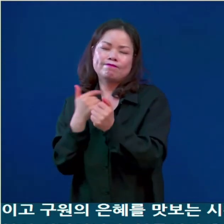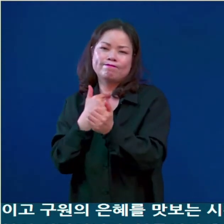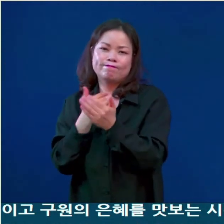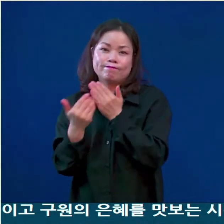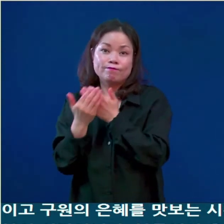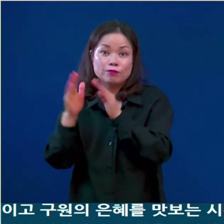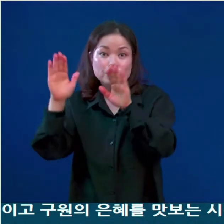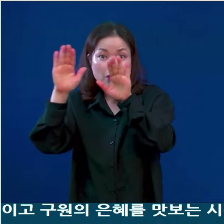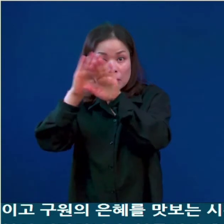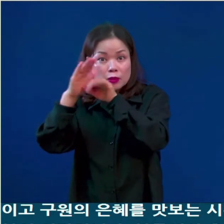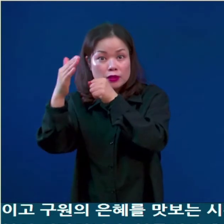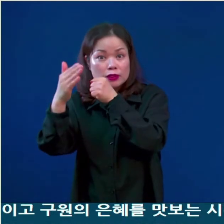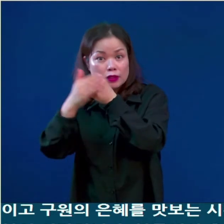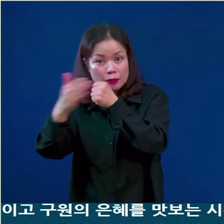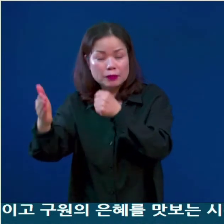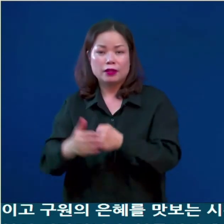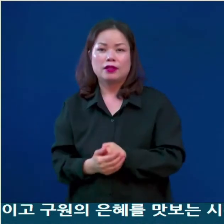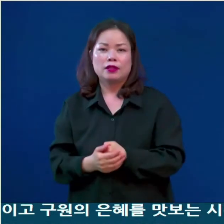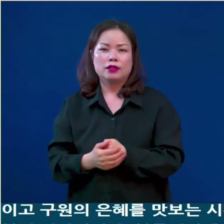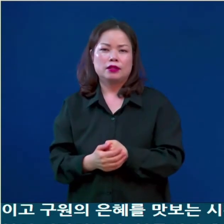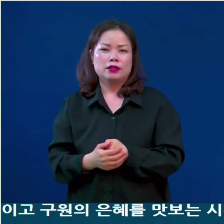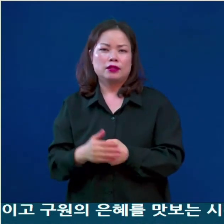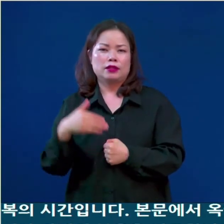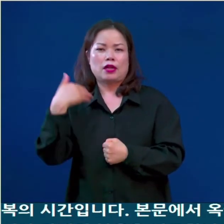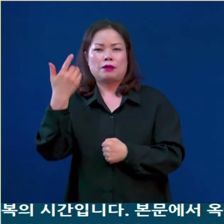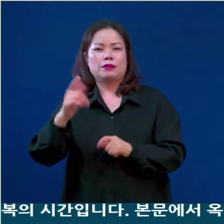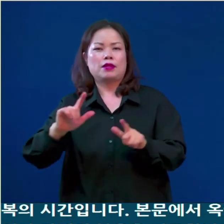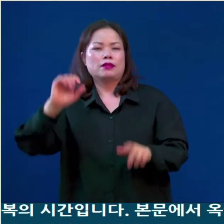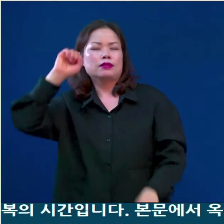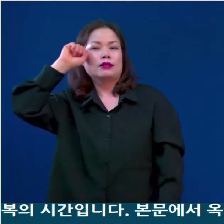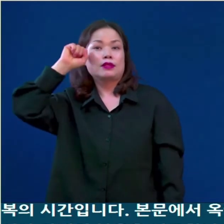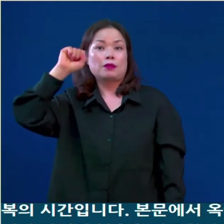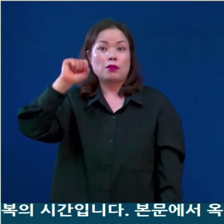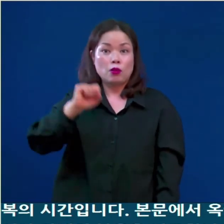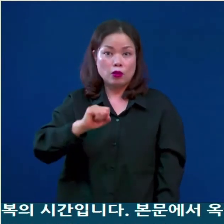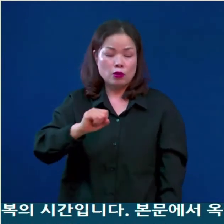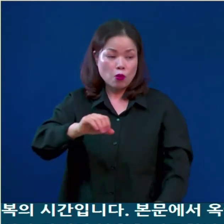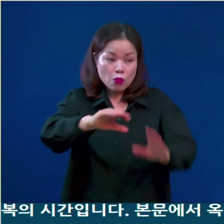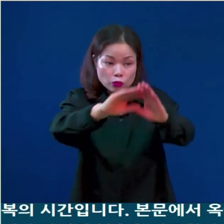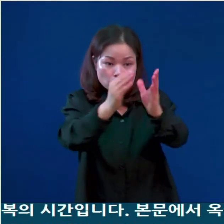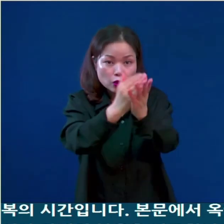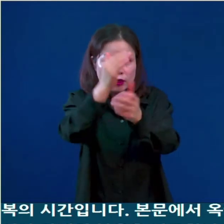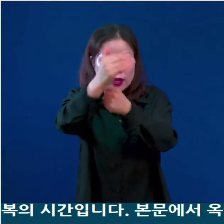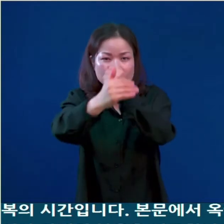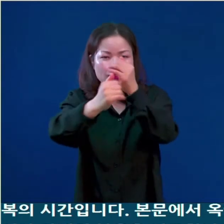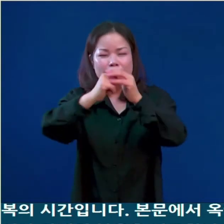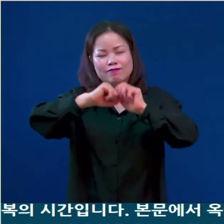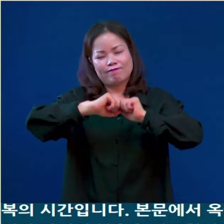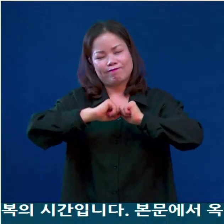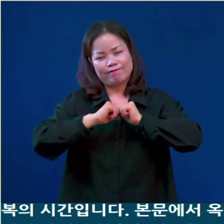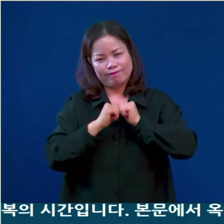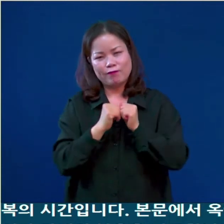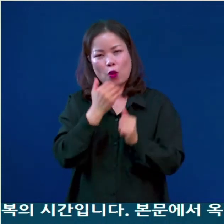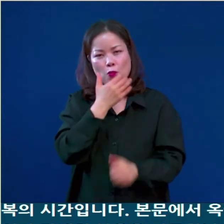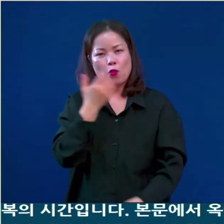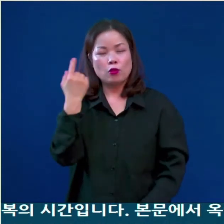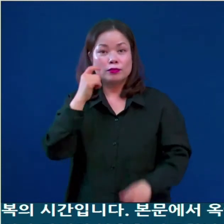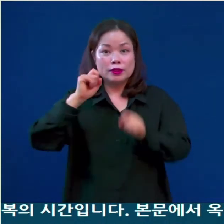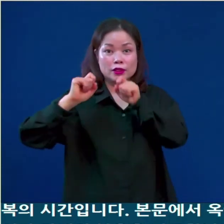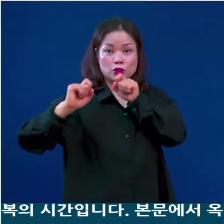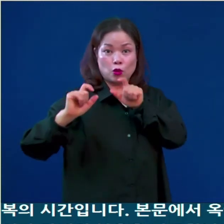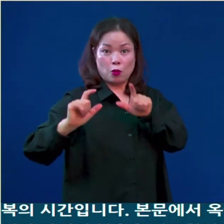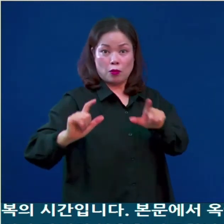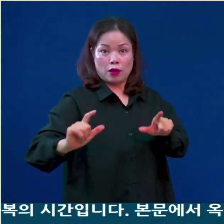경험하는 밤이었기에 그들의 다음 날인 새벽은 온전히 하나님께 순종하여 복음을